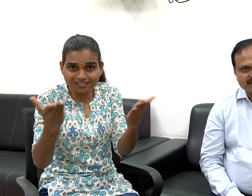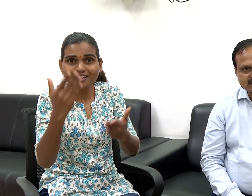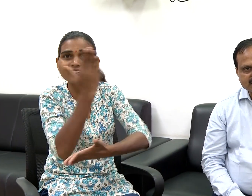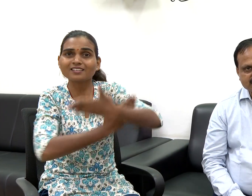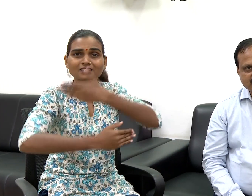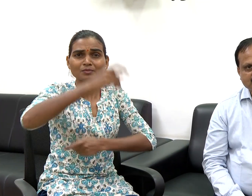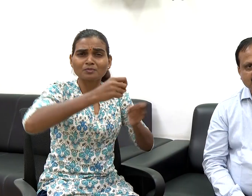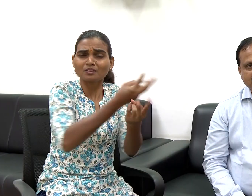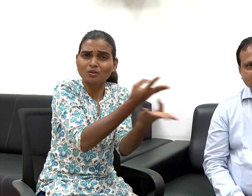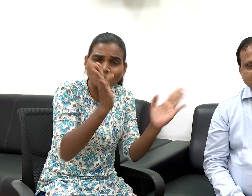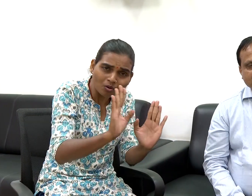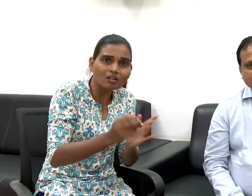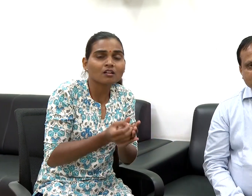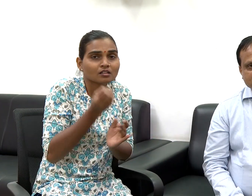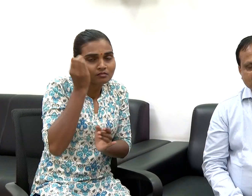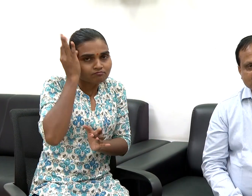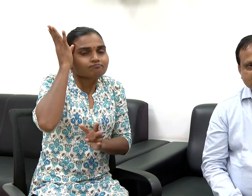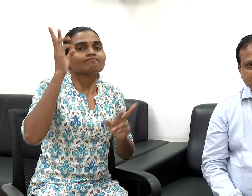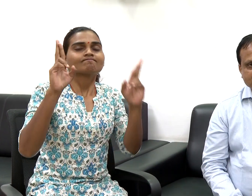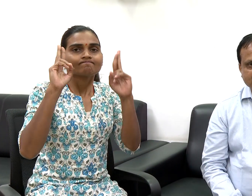का संचार हुआ है कि यहाँ सुनवाई होती है और जल्दी